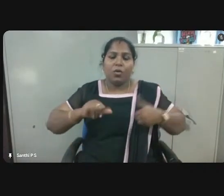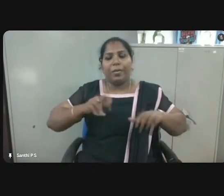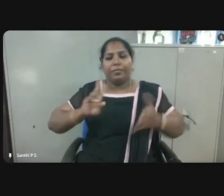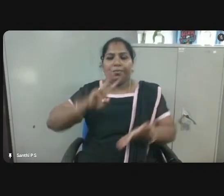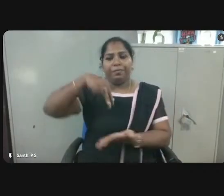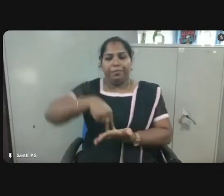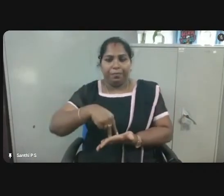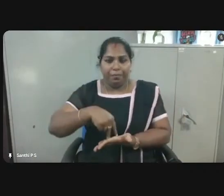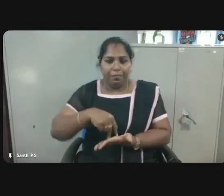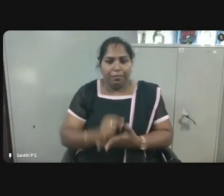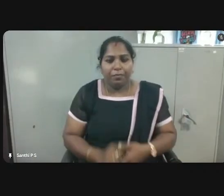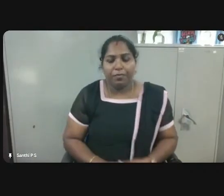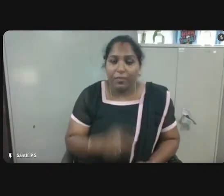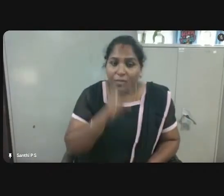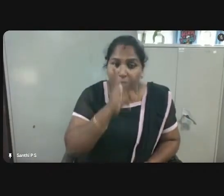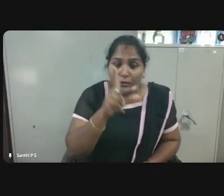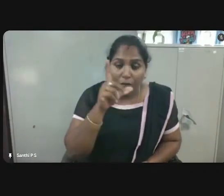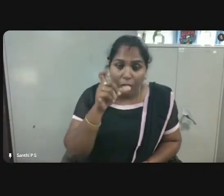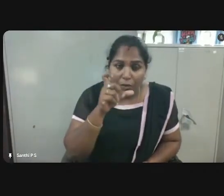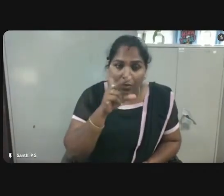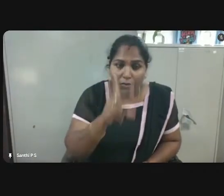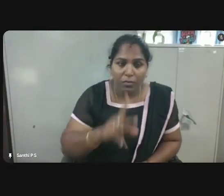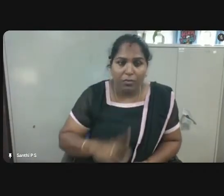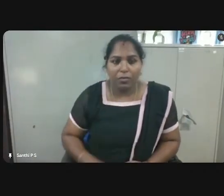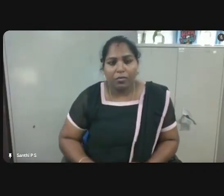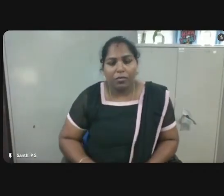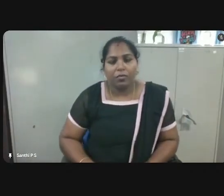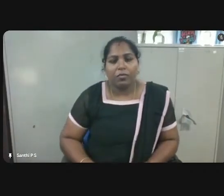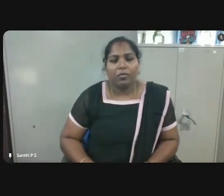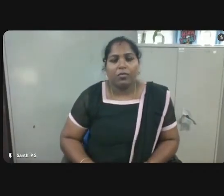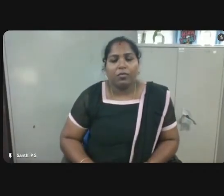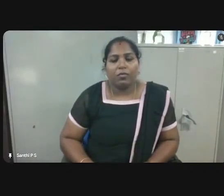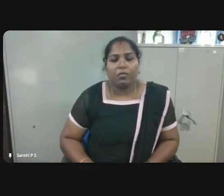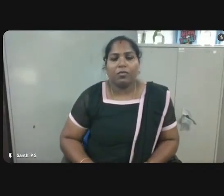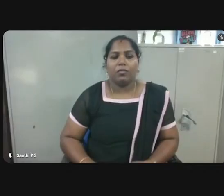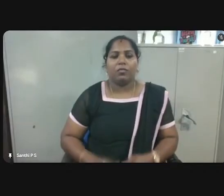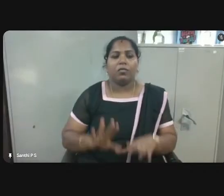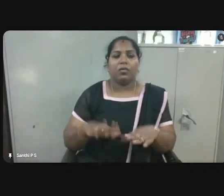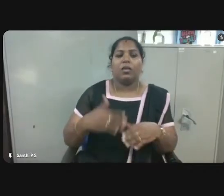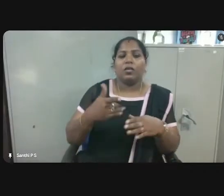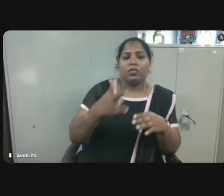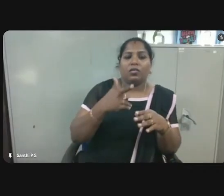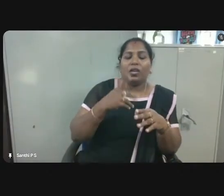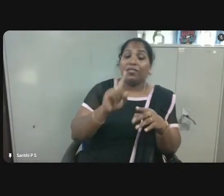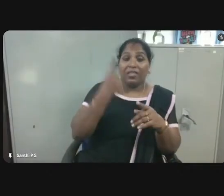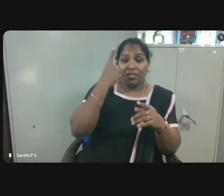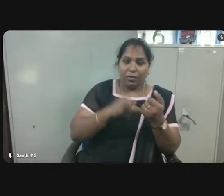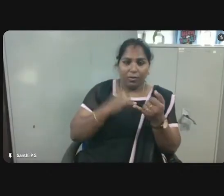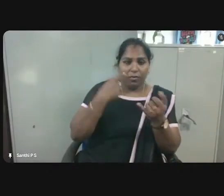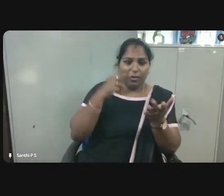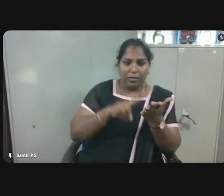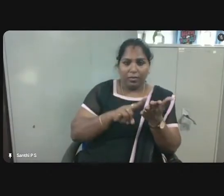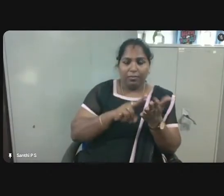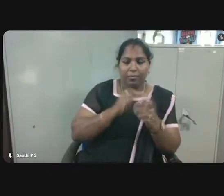കഴിഞ്ഞിട്ട് കൈ പൊങ്ങി, പിന്നെ തൊടയിൽ കൈ വെച്ച് അങ്ങനെ പോകും. ഇതിനെയാണ് ഞങ്ങൾ ഗോവോ സൈൻ എന്ന് പറയുന്ന ഒരു സൈൻ. ഇങ്ങനെ ഒരു സൈൻ ഒരു